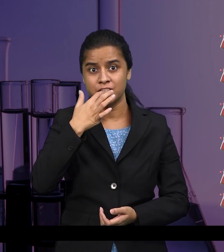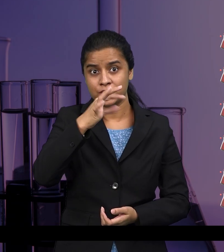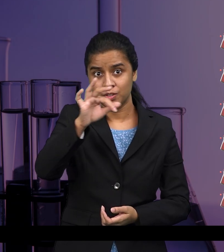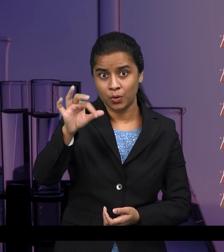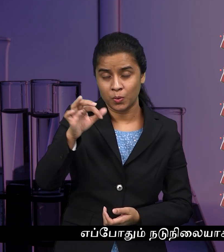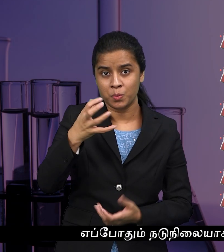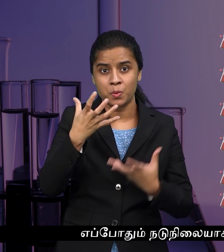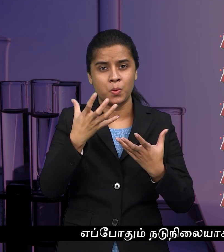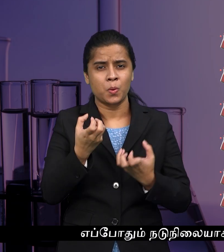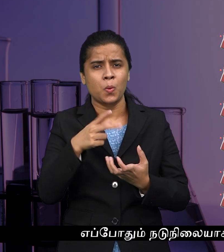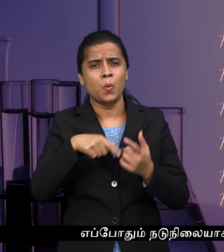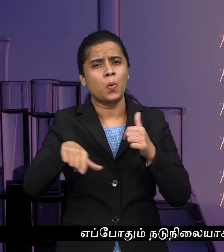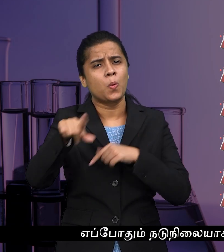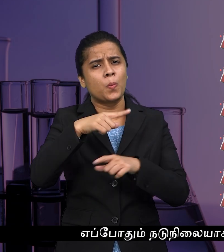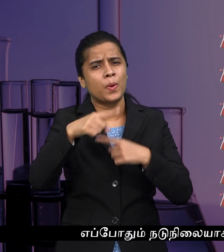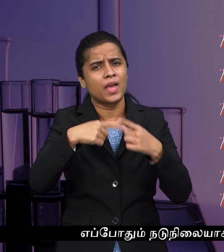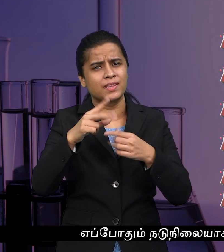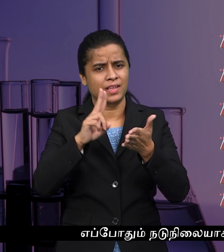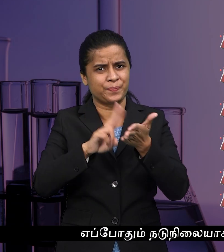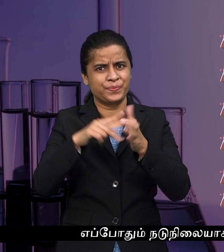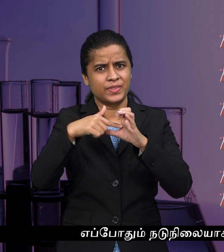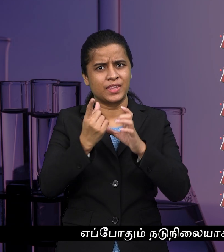உப்புகள் எப்போதும் நடுநிலையாக இருக்க வேண்டிய